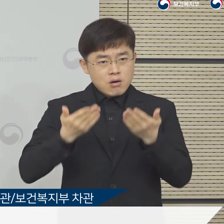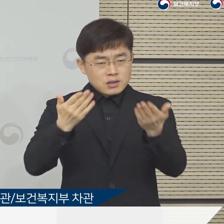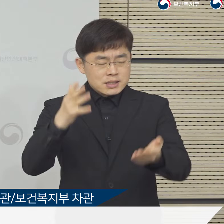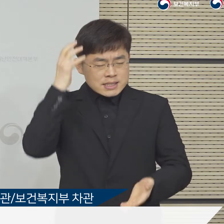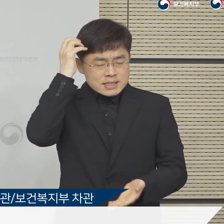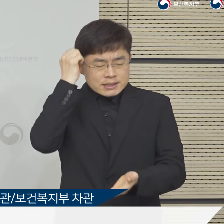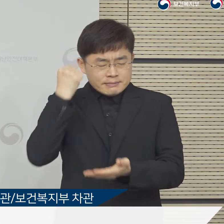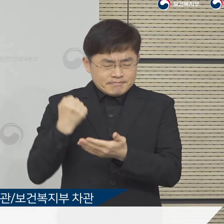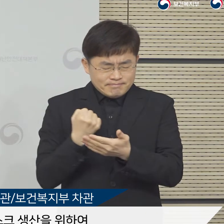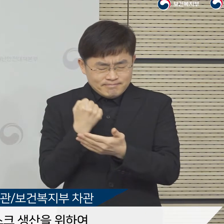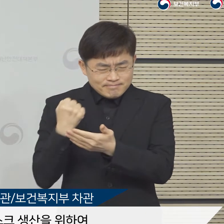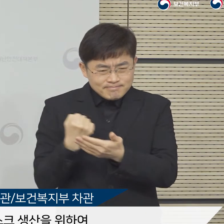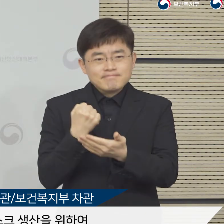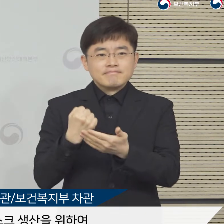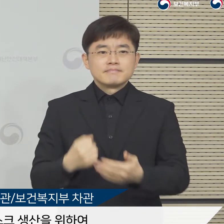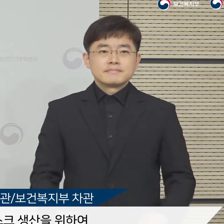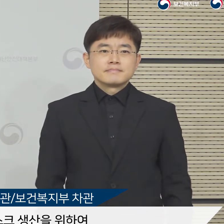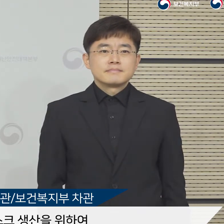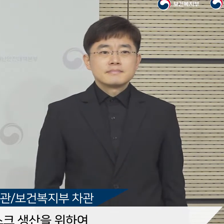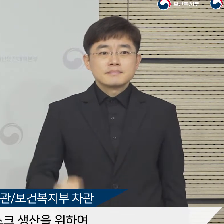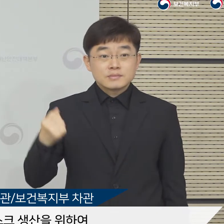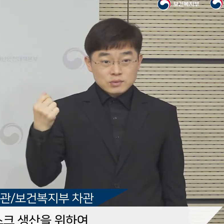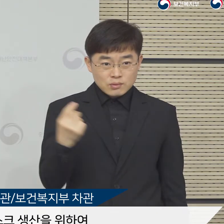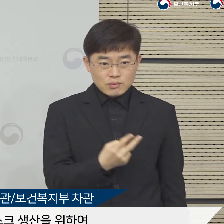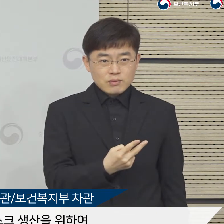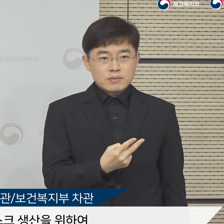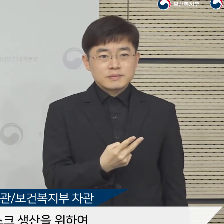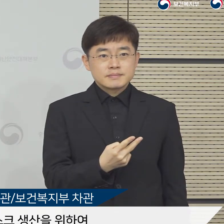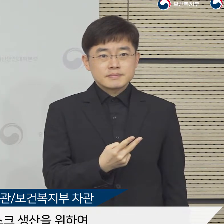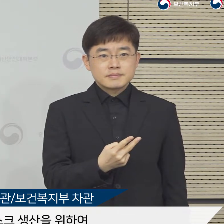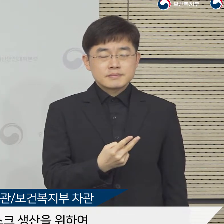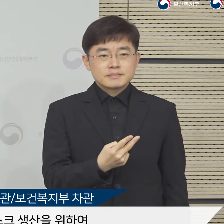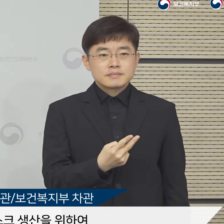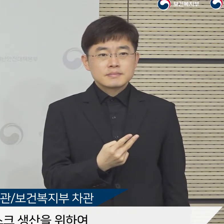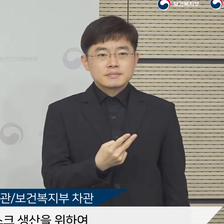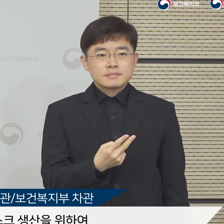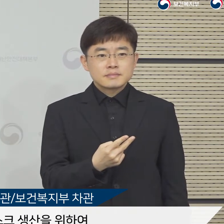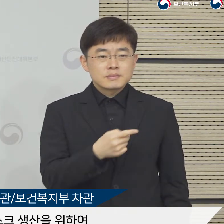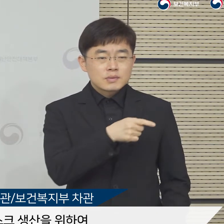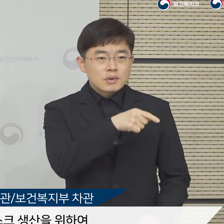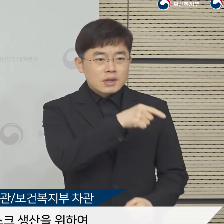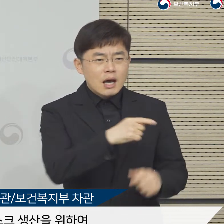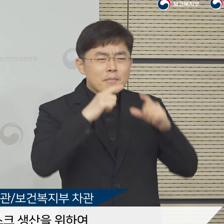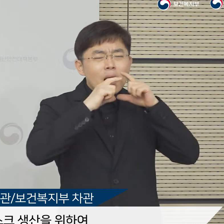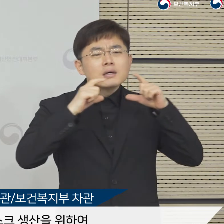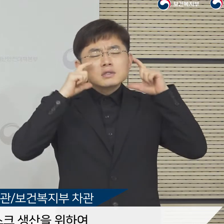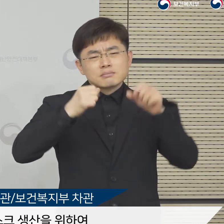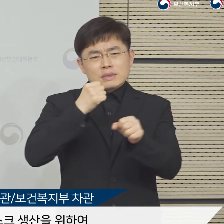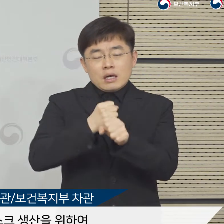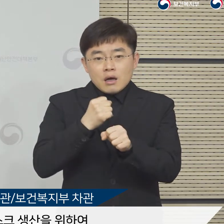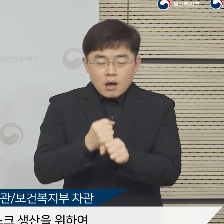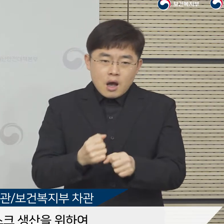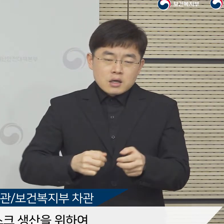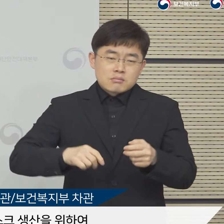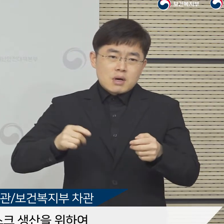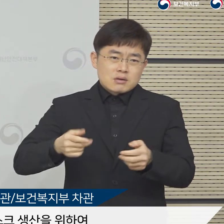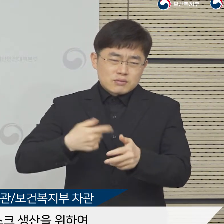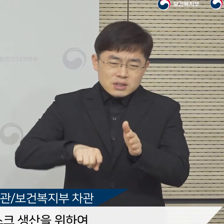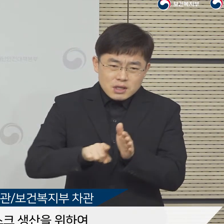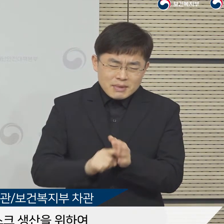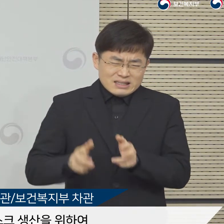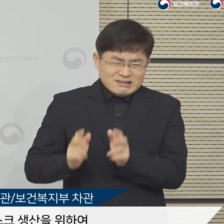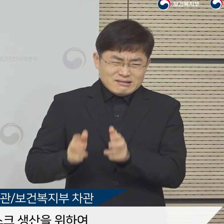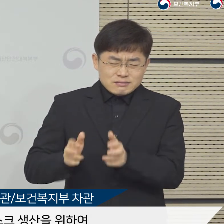것입니다. 이외에도 평소보다 두세 배 이상 많아진 마스크 생산을 위하여